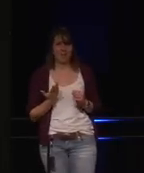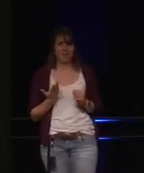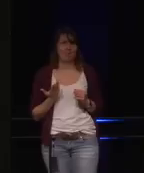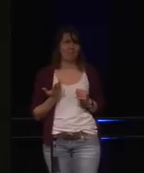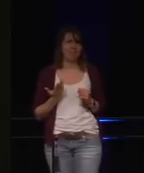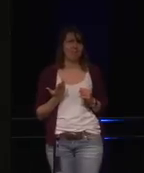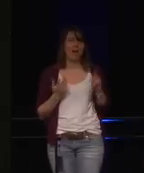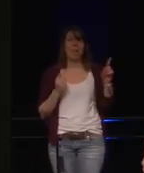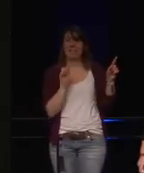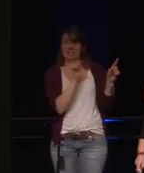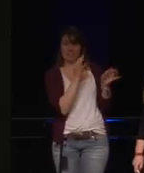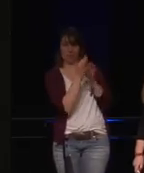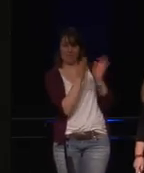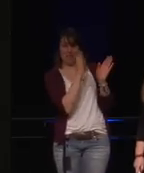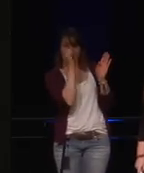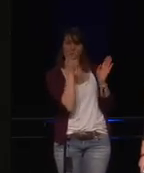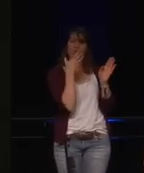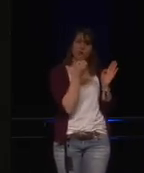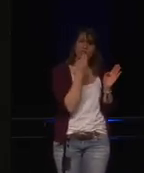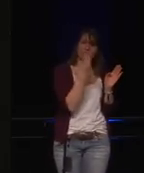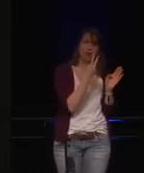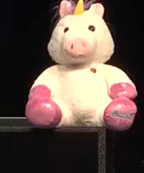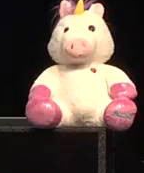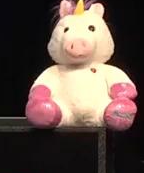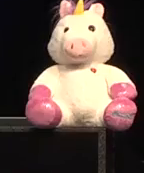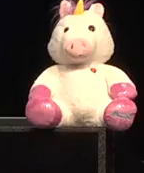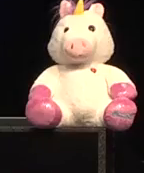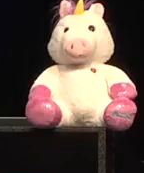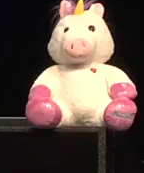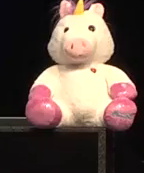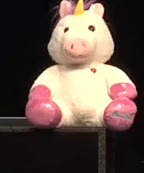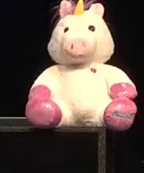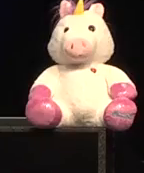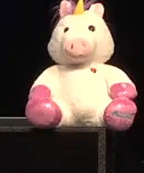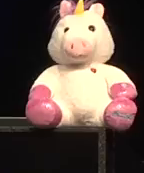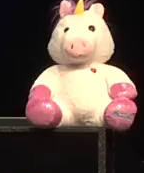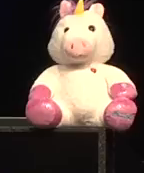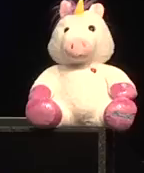Pero antes de llegar a este peluche en especial, voy a hablar un poco sobre